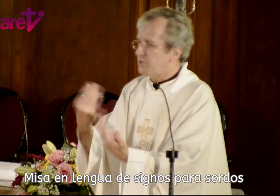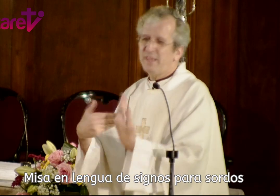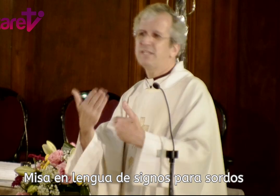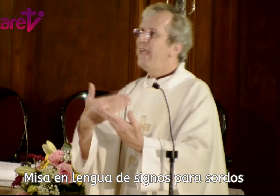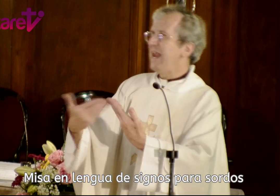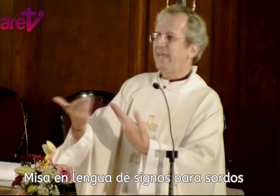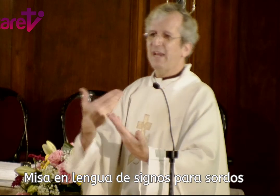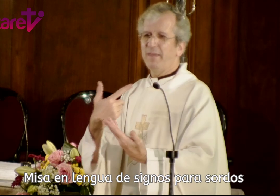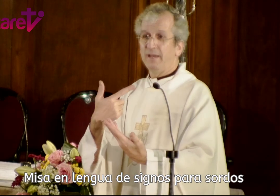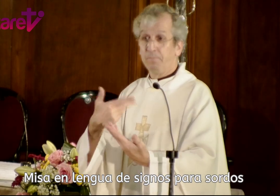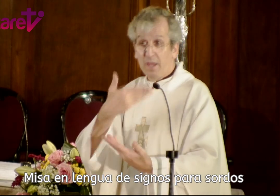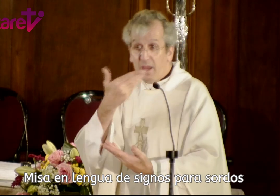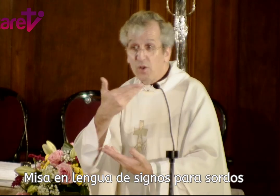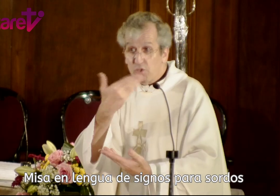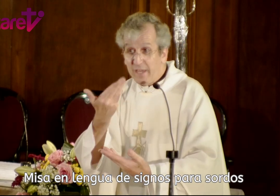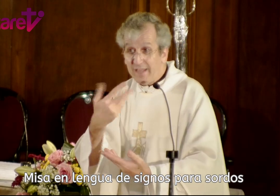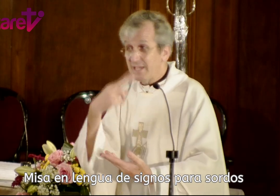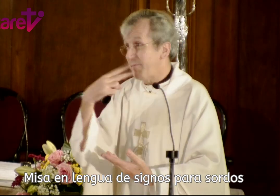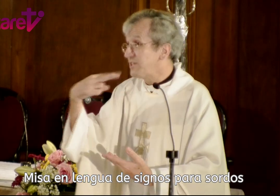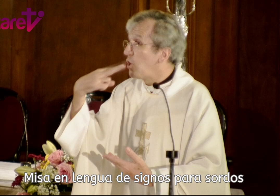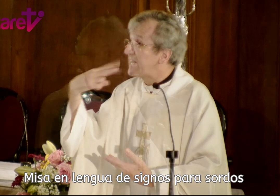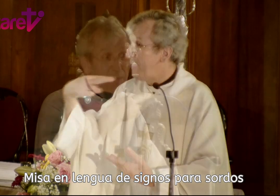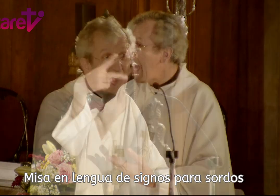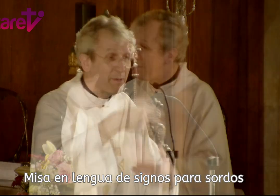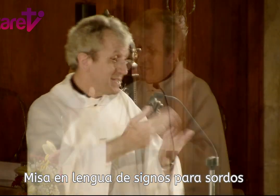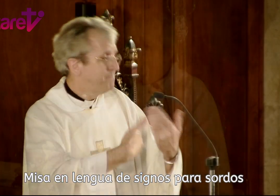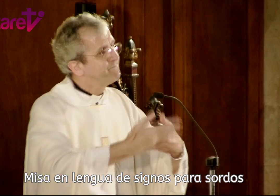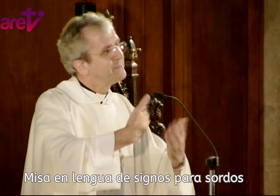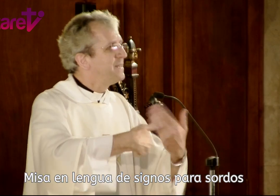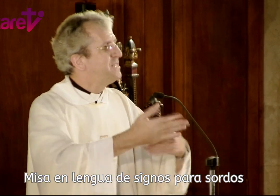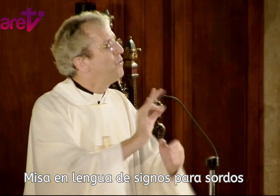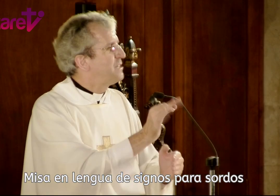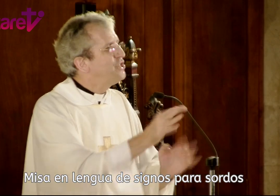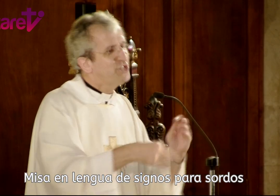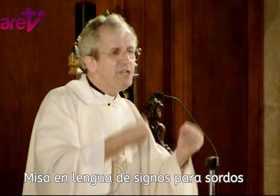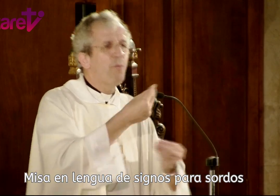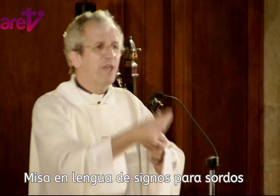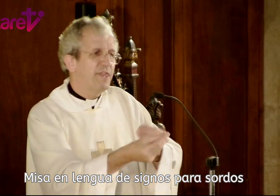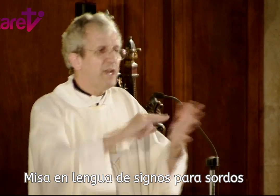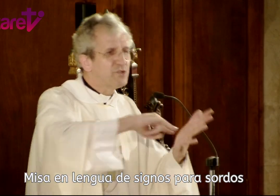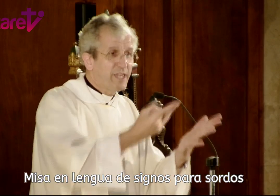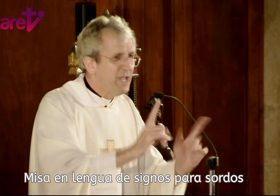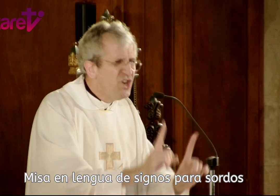veces el quedar bien. Y los oyentes, a veces con las palabras, disimulan, sí, sí, lo voy a hacer, no sé qué. No, no,